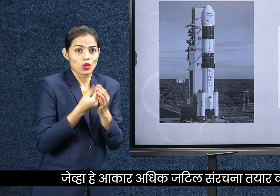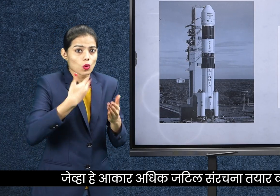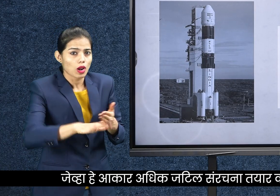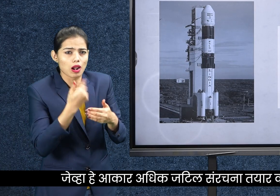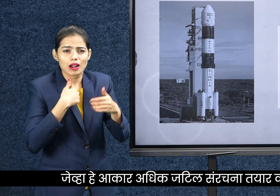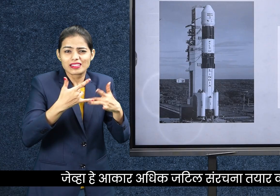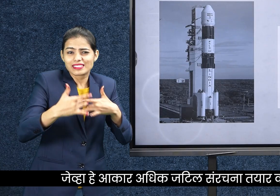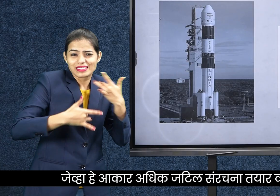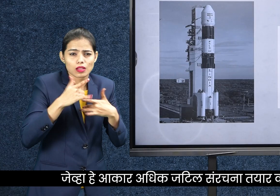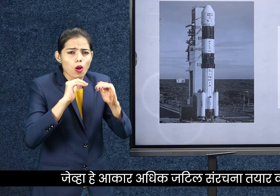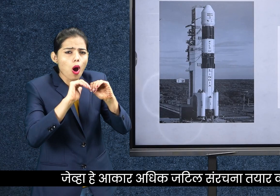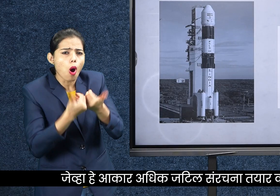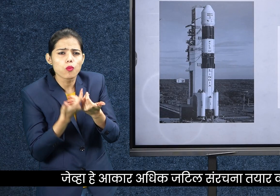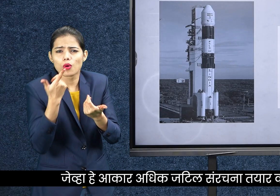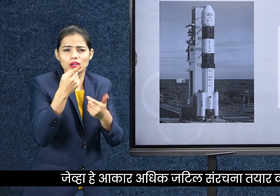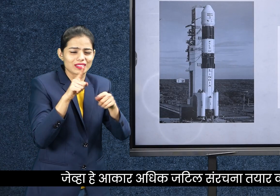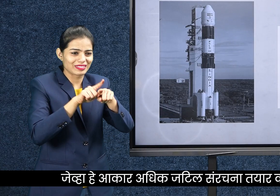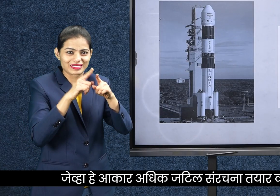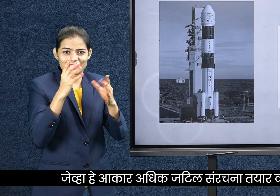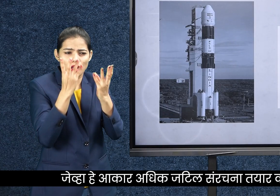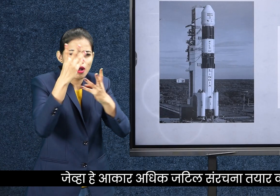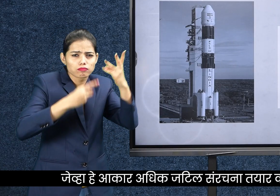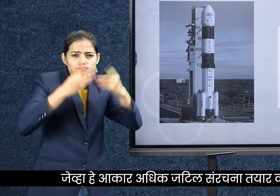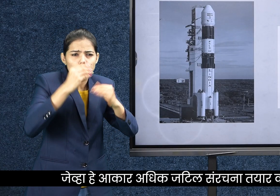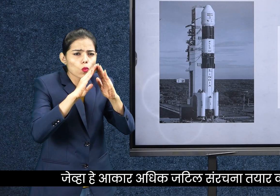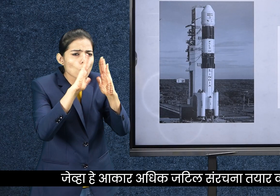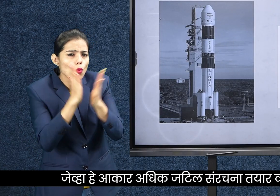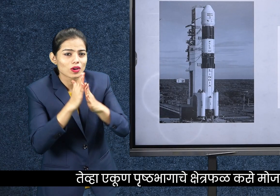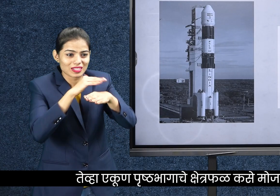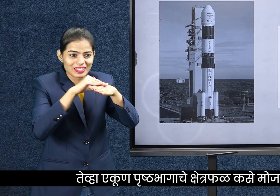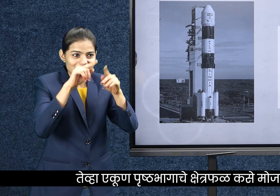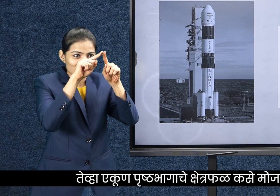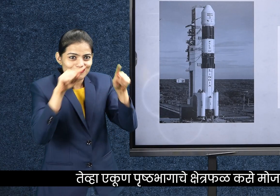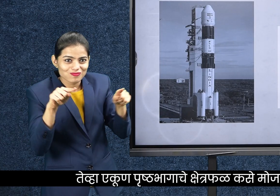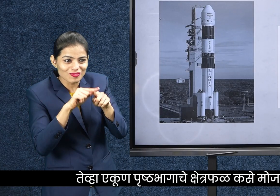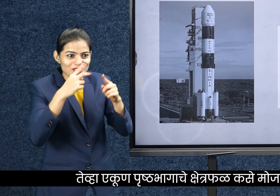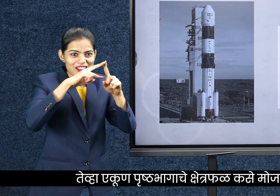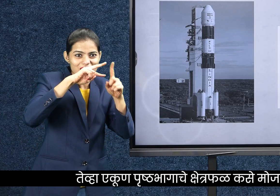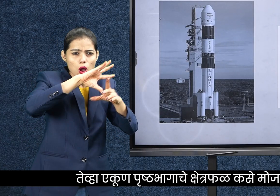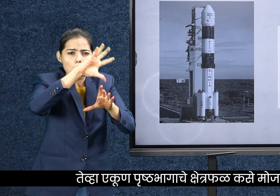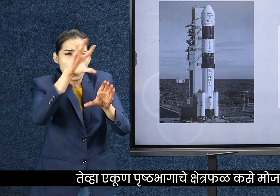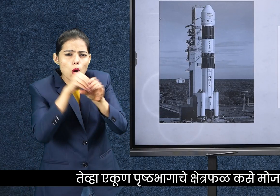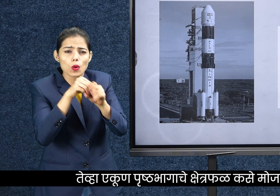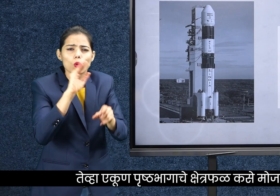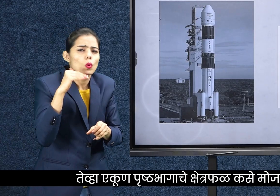जेव्हा हे आकार अधिक जटिल संरचना तयार करण्यासाठी एकत्र येतात तेव्हा एकूण पृष्ठभागाचे क्षेत्रफळ कसे